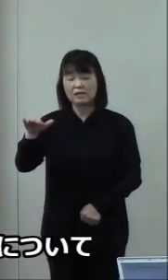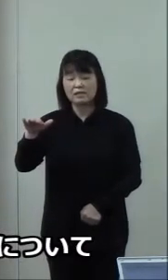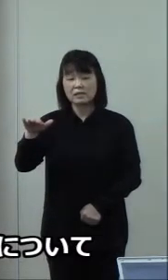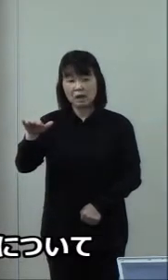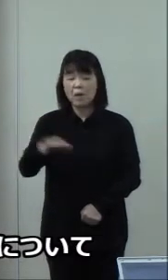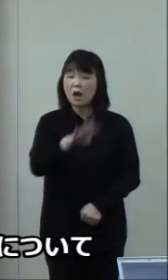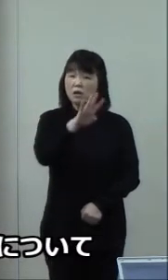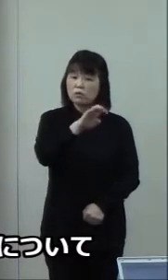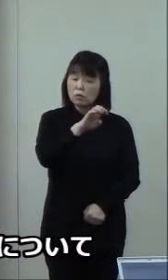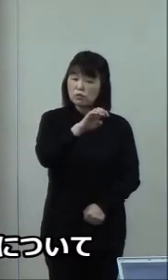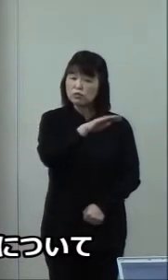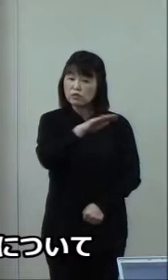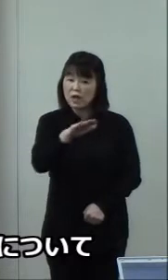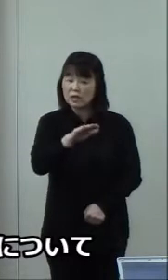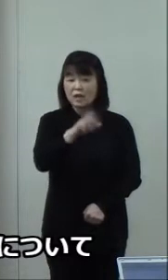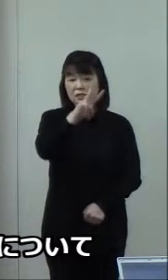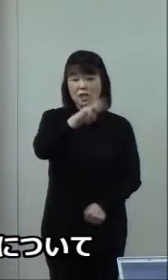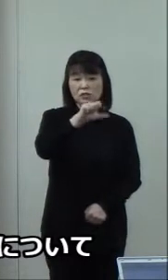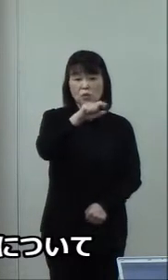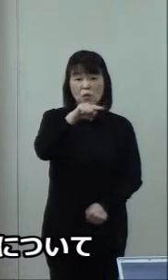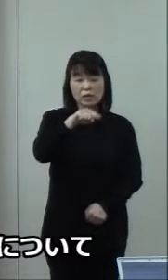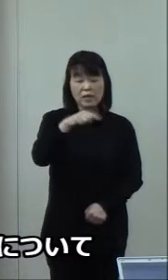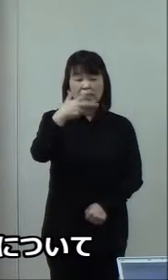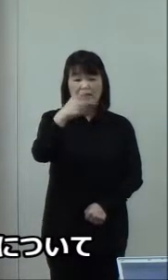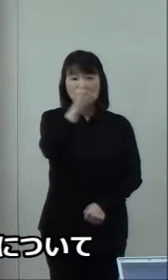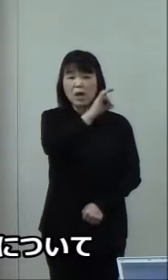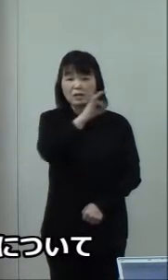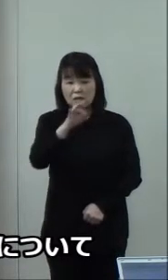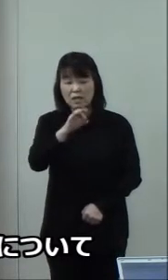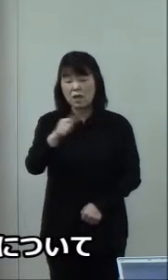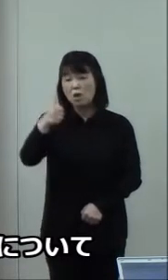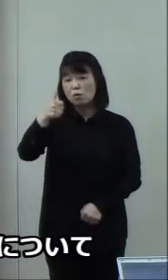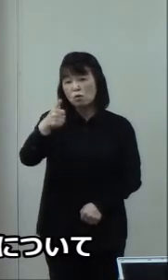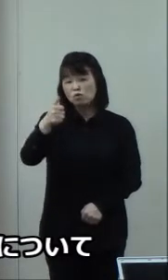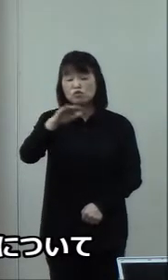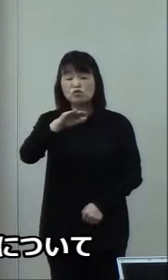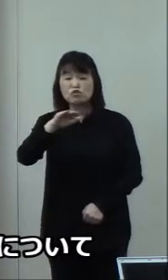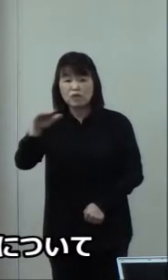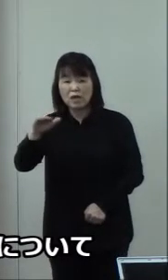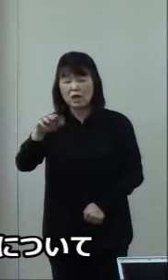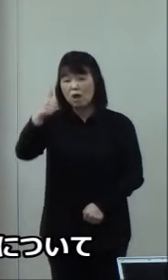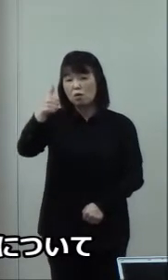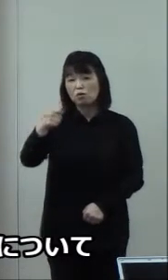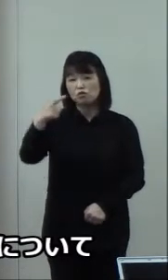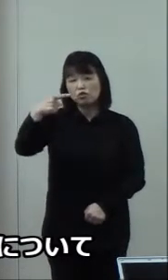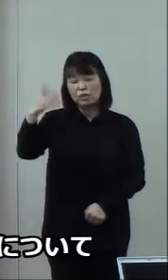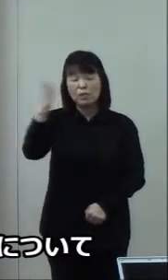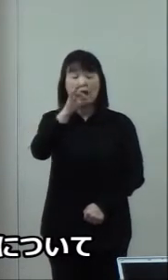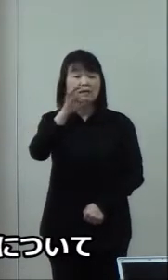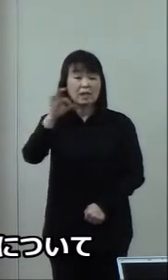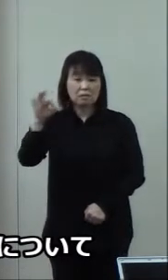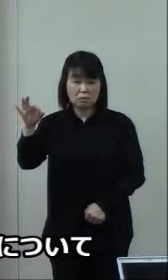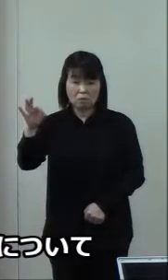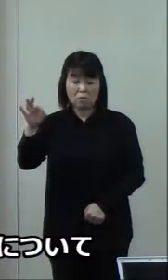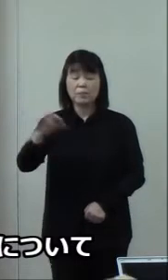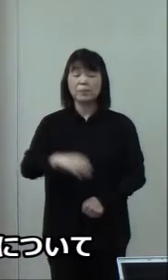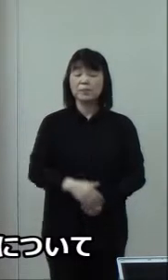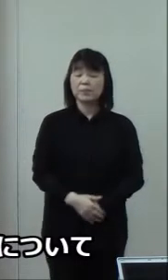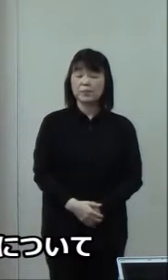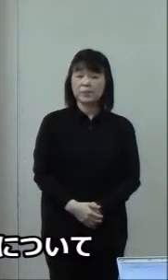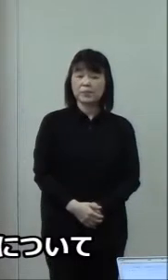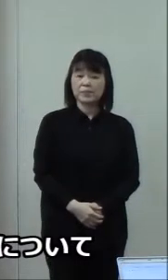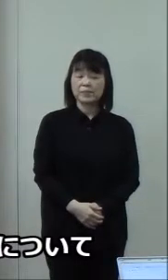代が 35.7%、50代が 51% ということになっています